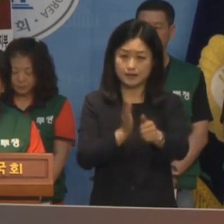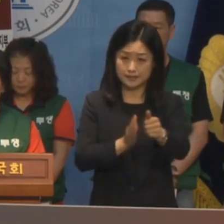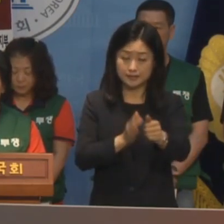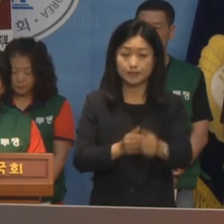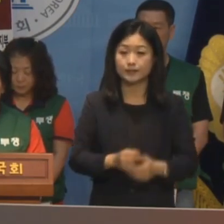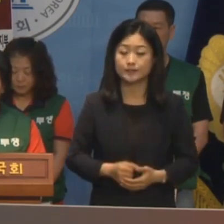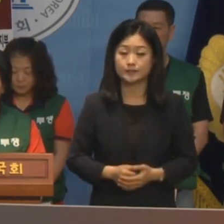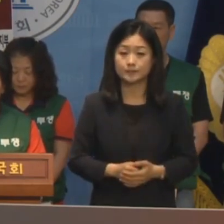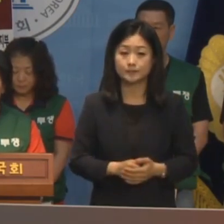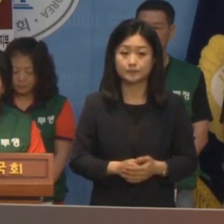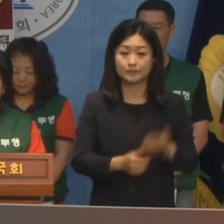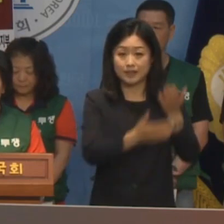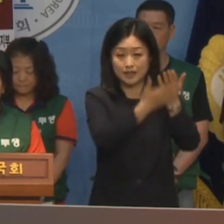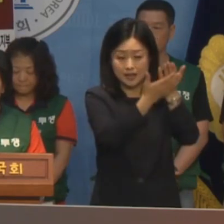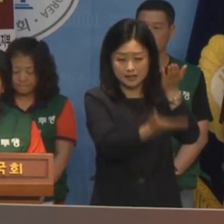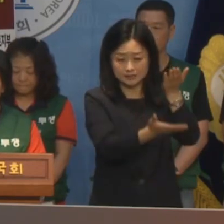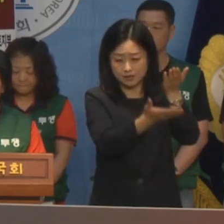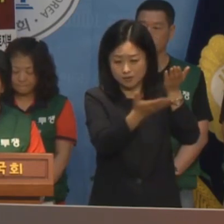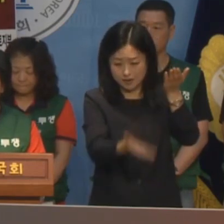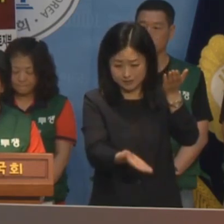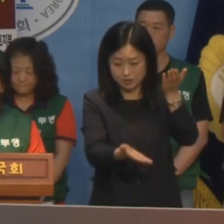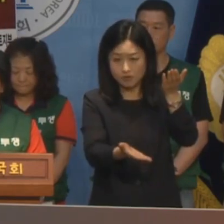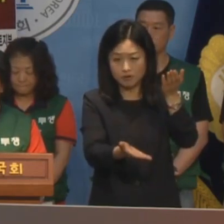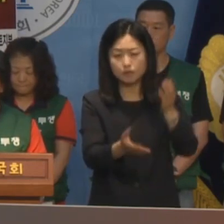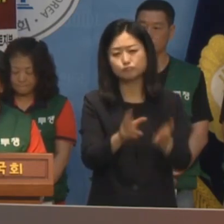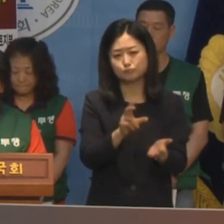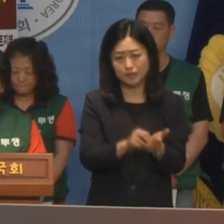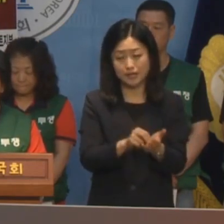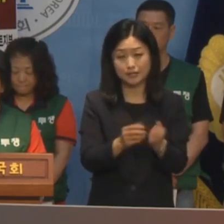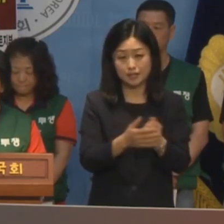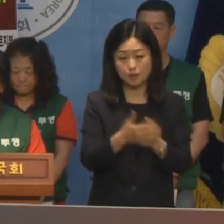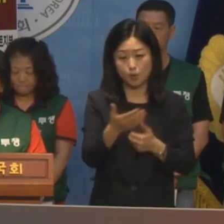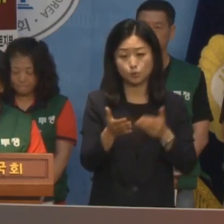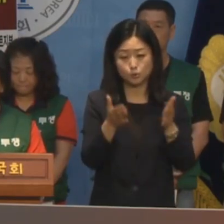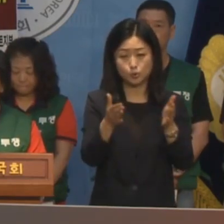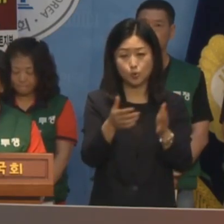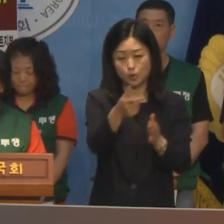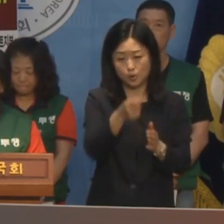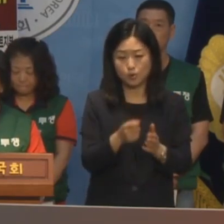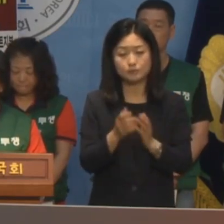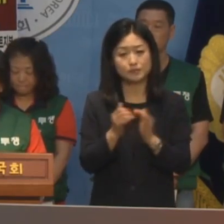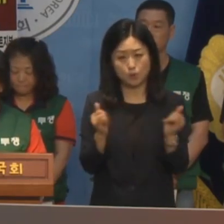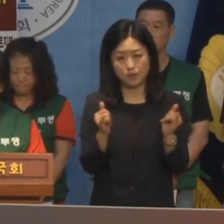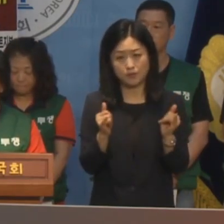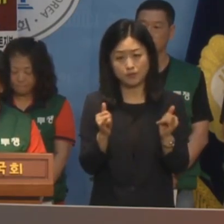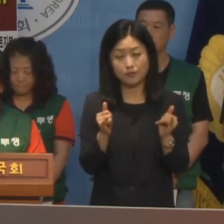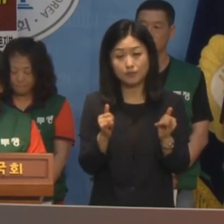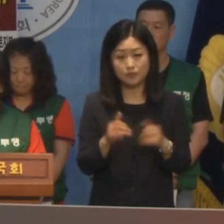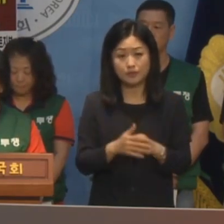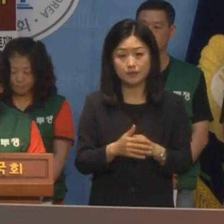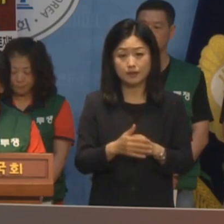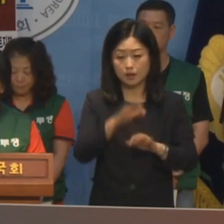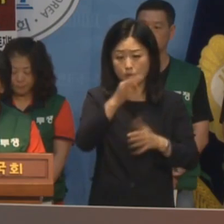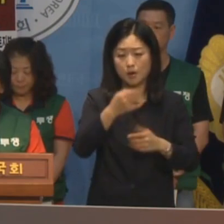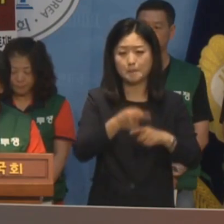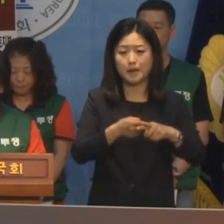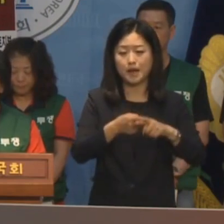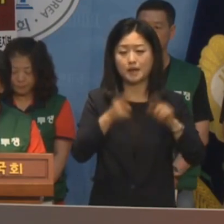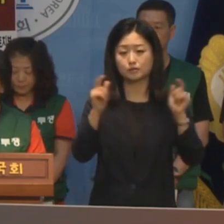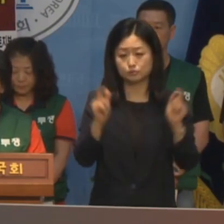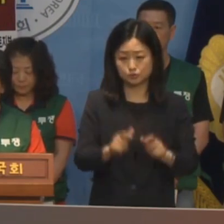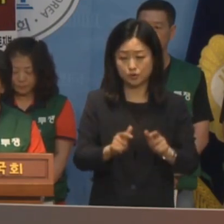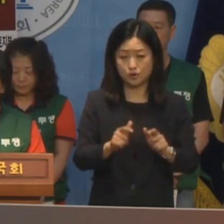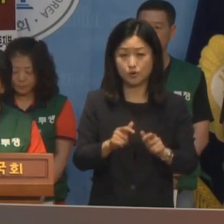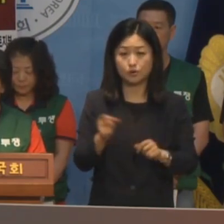것이다. 하청의 재하청 구조 속에서 고속도로 요금 수납원들은 임금이 반토막 나고